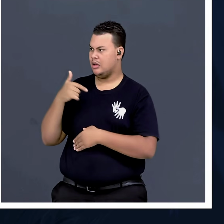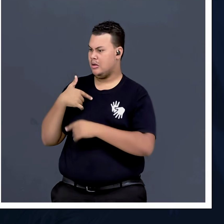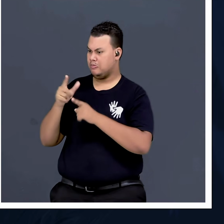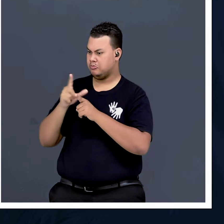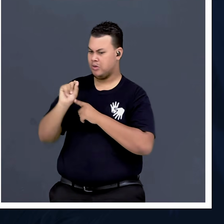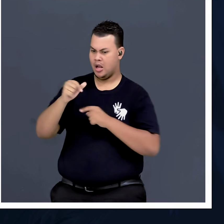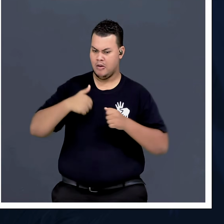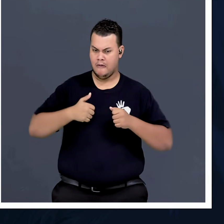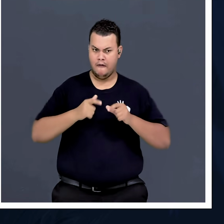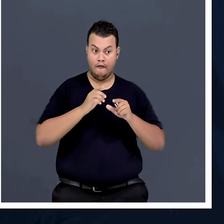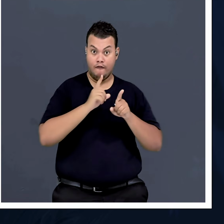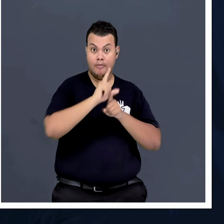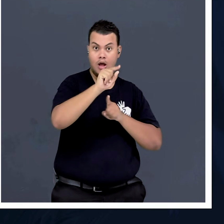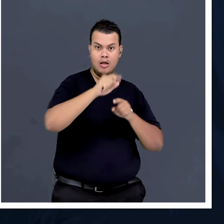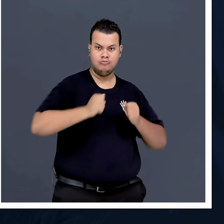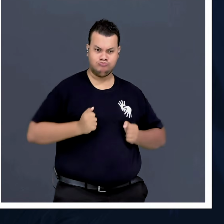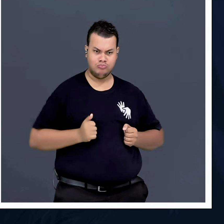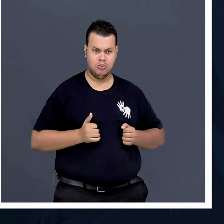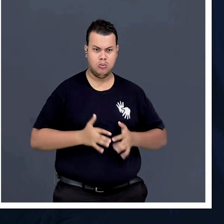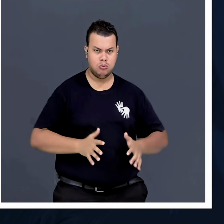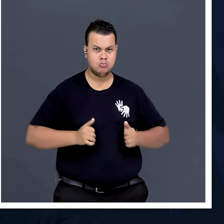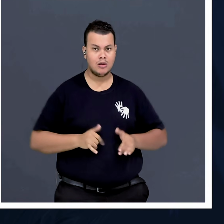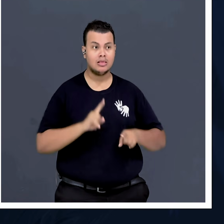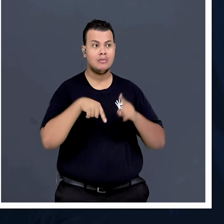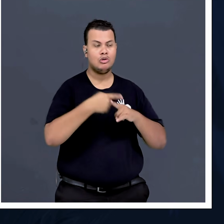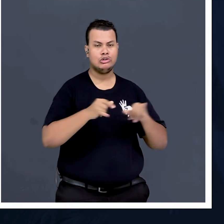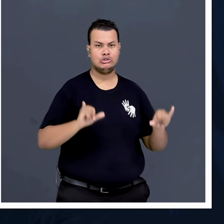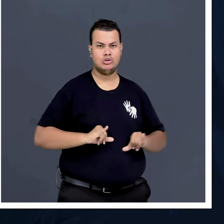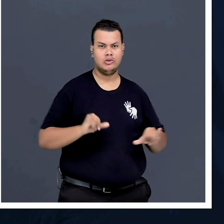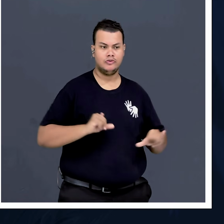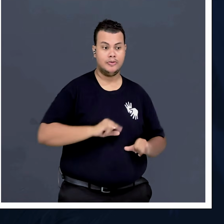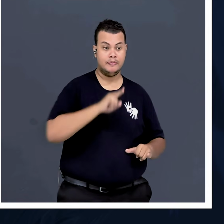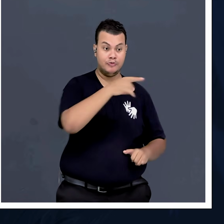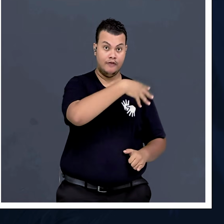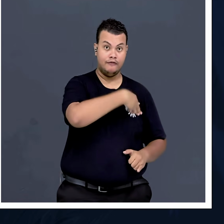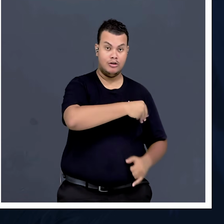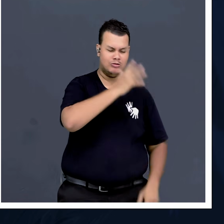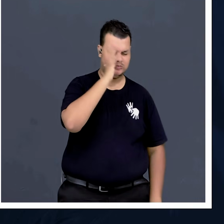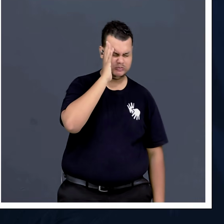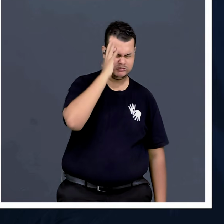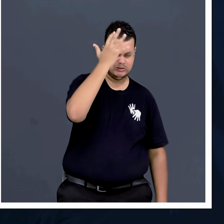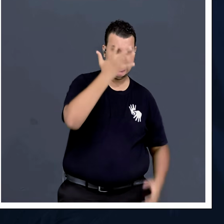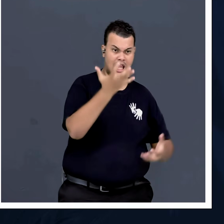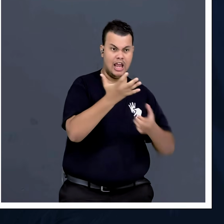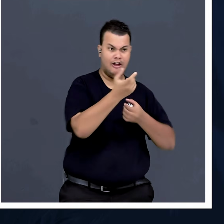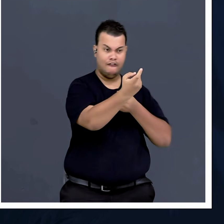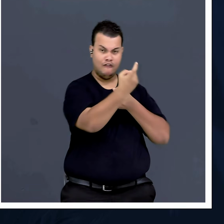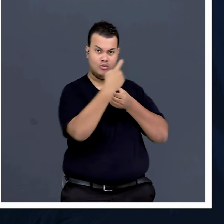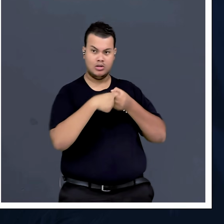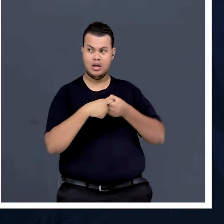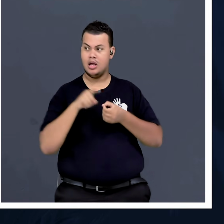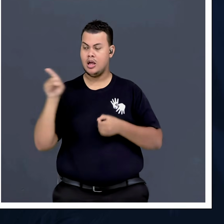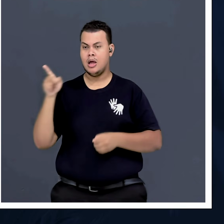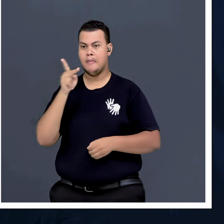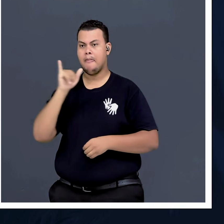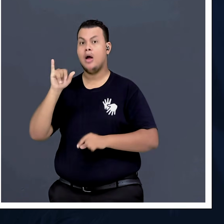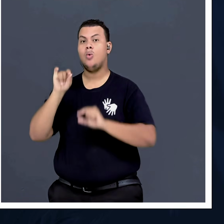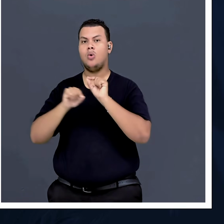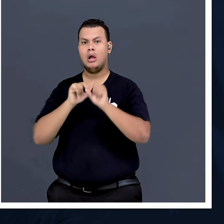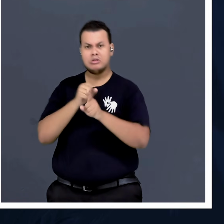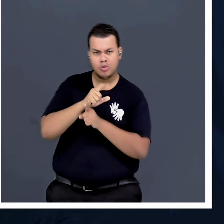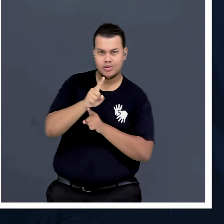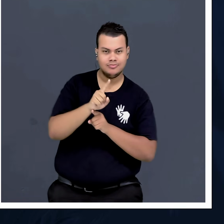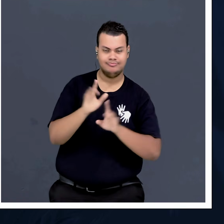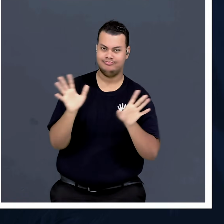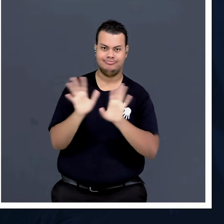vai embora e sofre. Quando ele decide retornar, o que é que o pai faz? Ele expulsa,